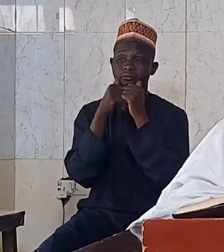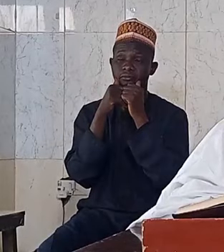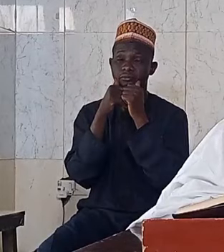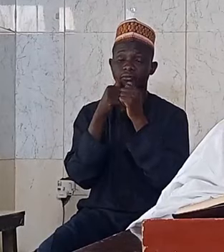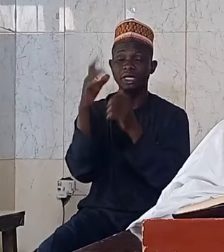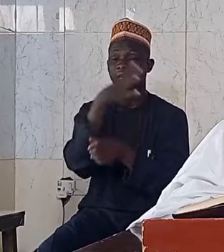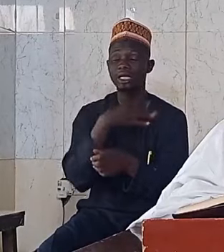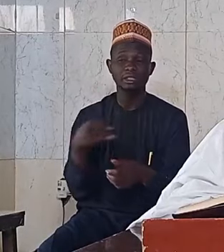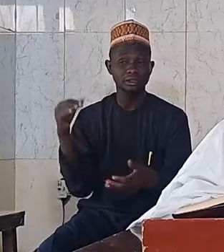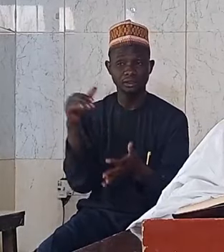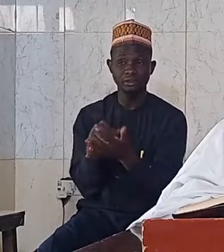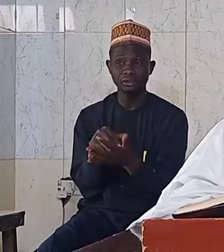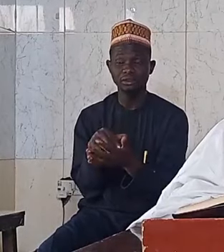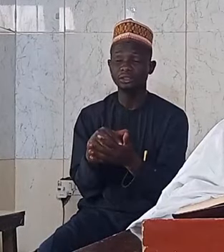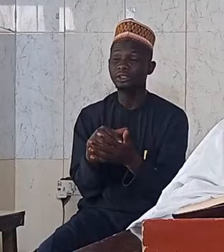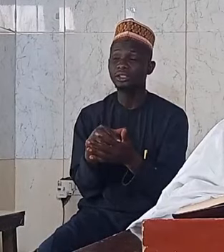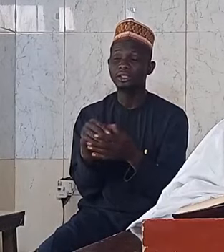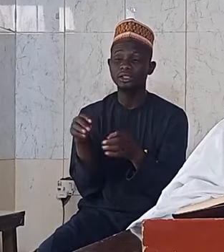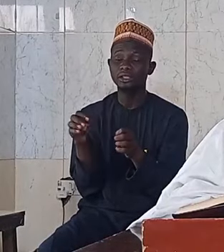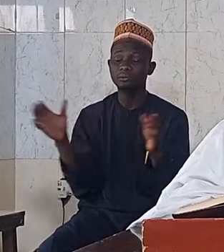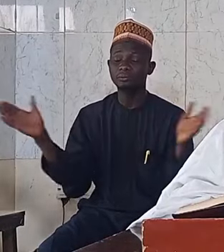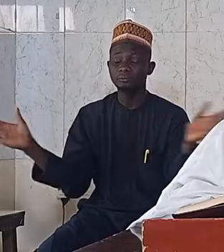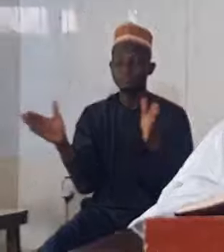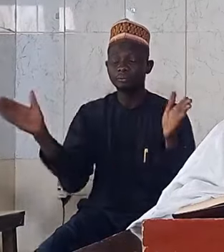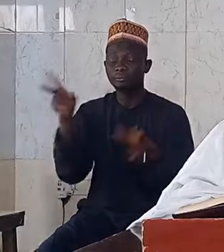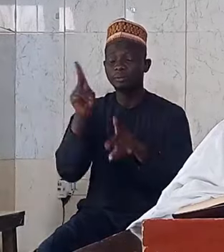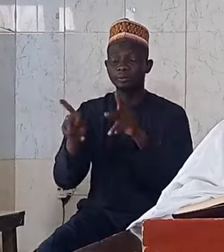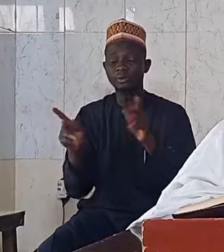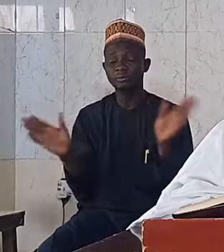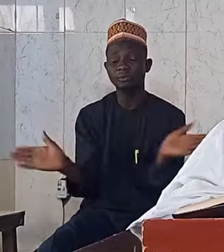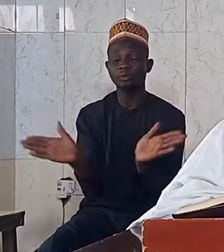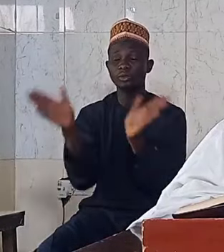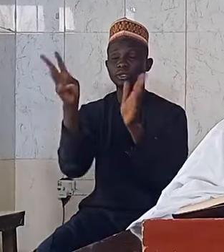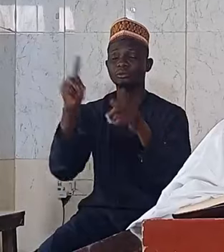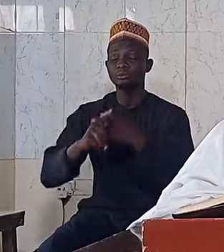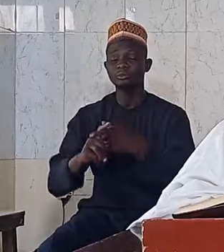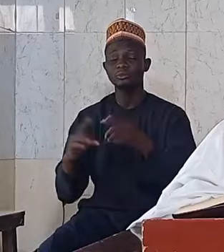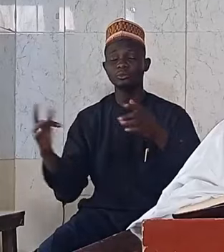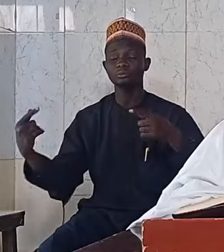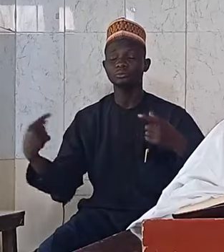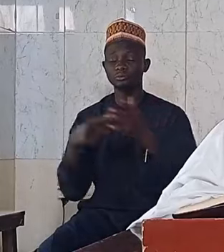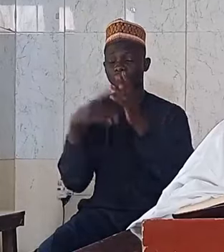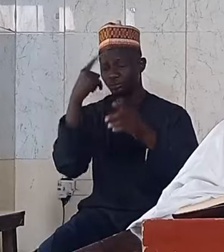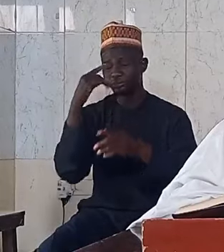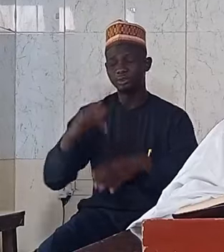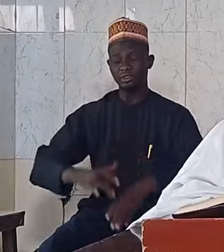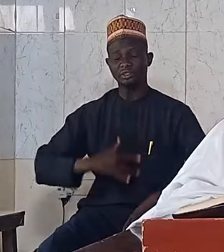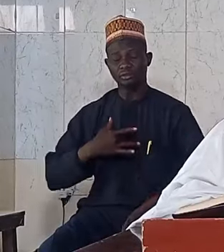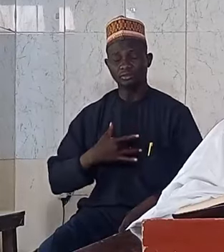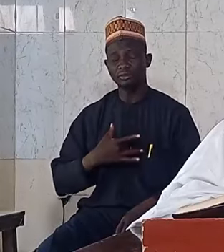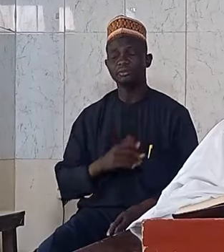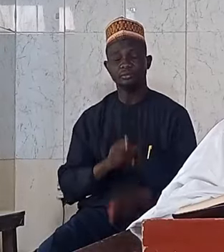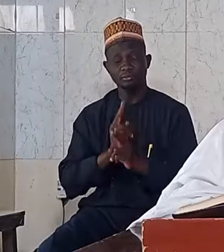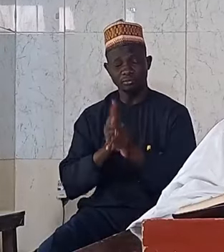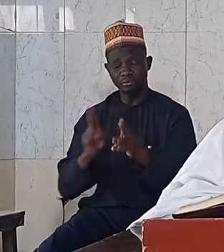da kuma har zukawa da zaburarwa ya motsa musu rai ta yadda za su zabura su